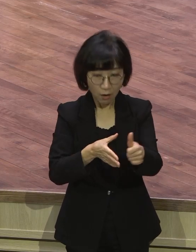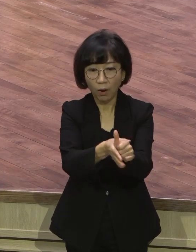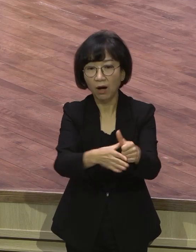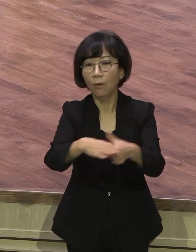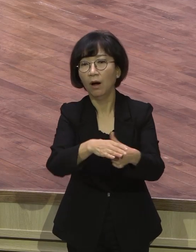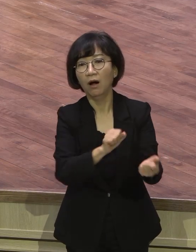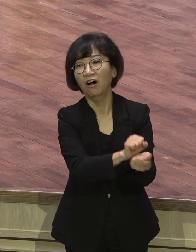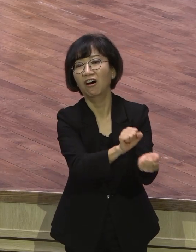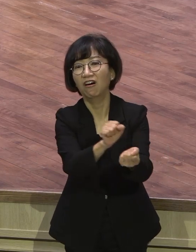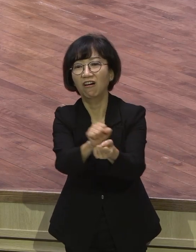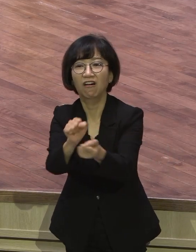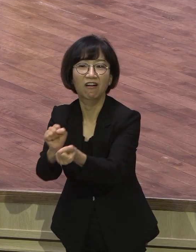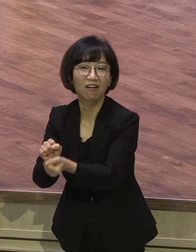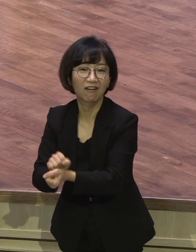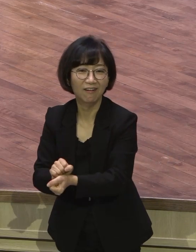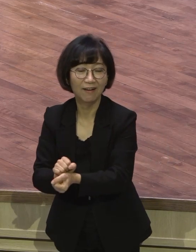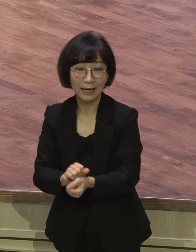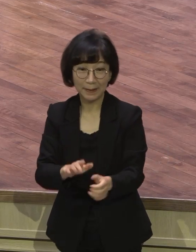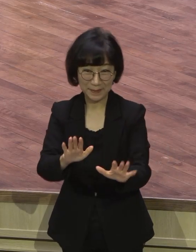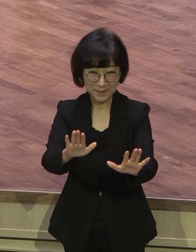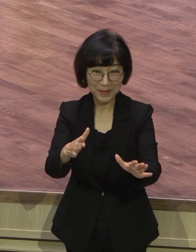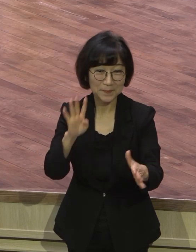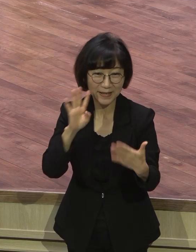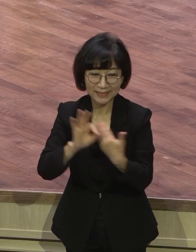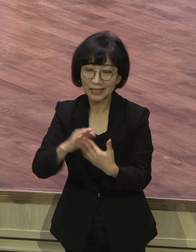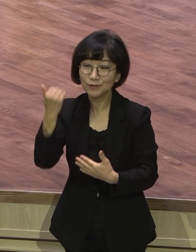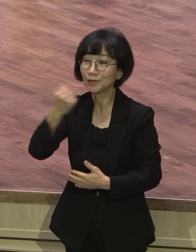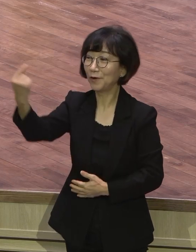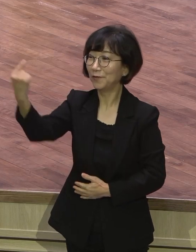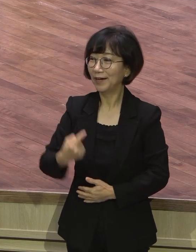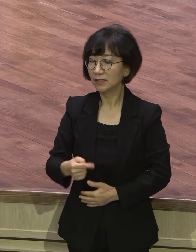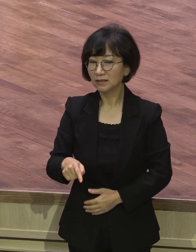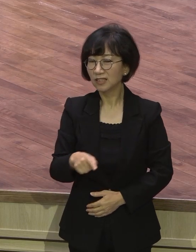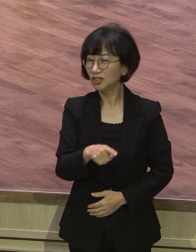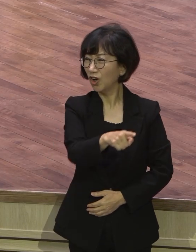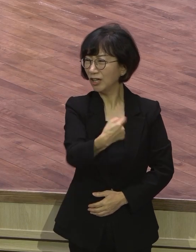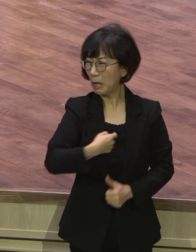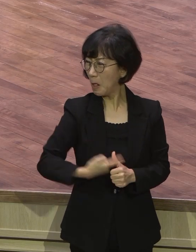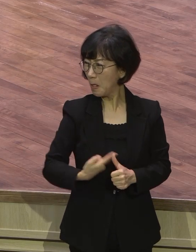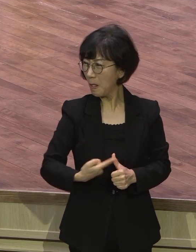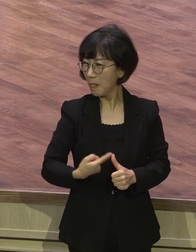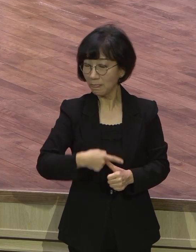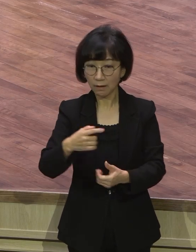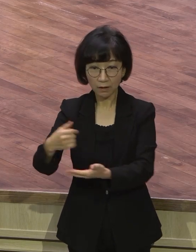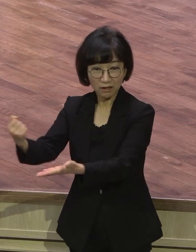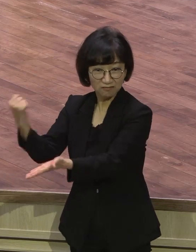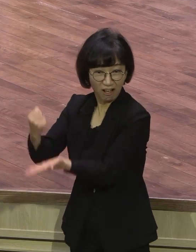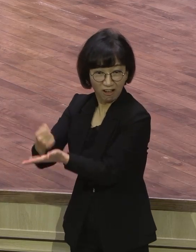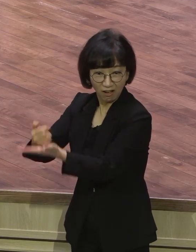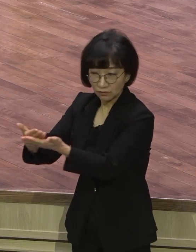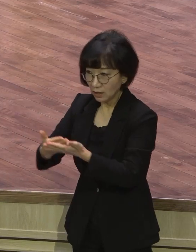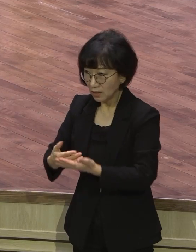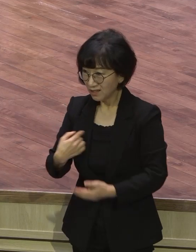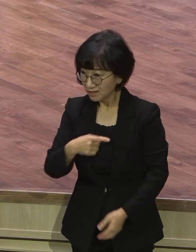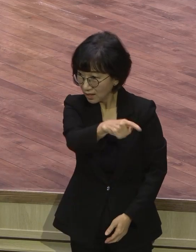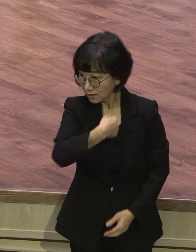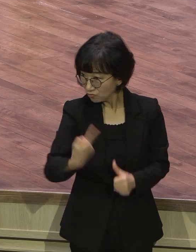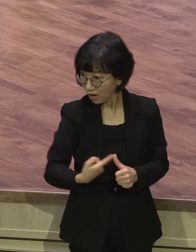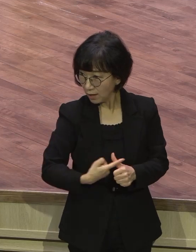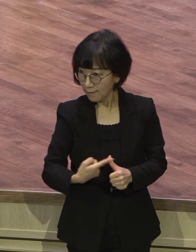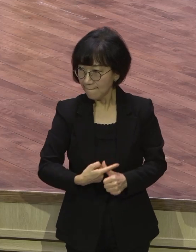만약 여러분 중에 누군가가 나를 비방했다. 나에 대해서 흉을 봤다. 욕을 했다. 소속을 들으면 어떻게 됩니까? 아니